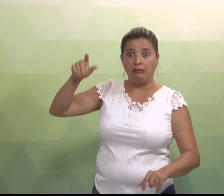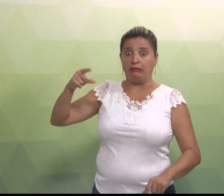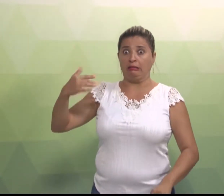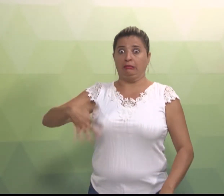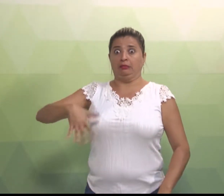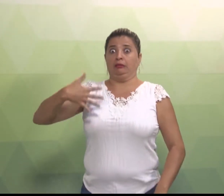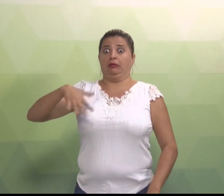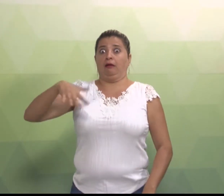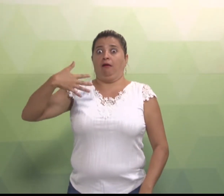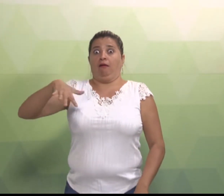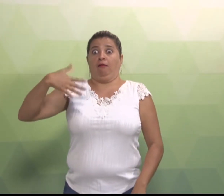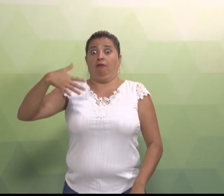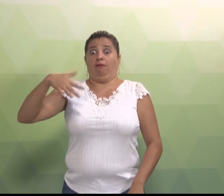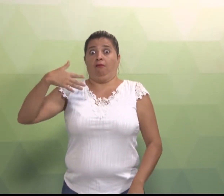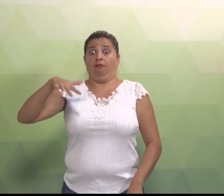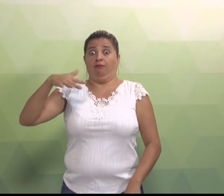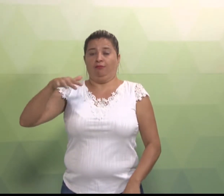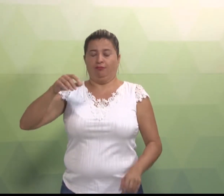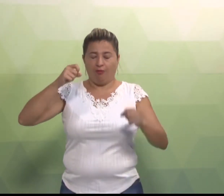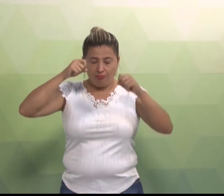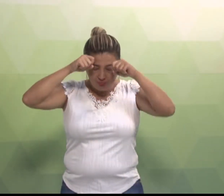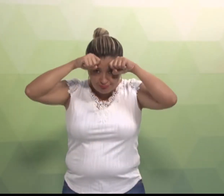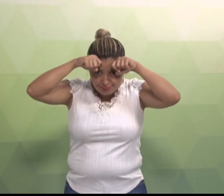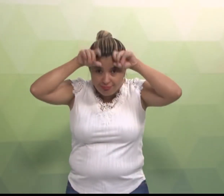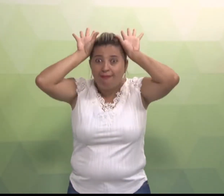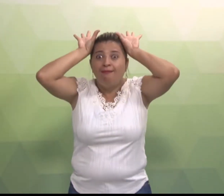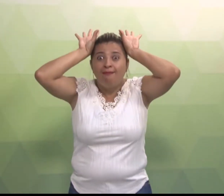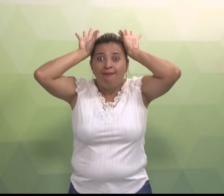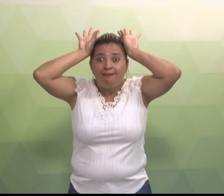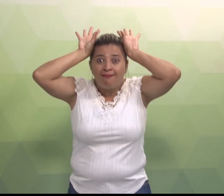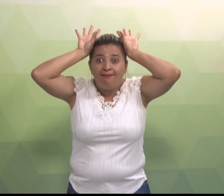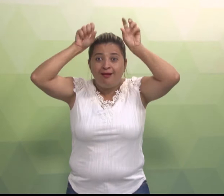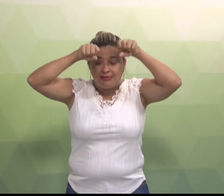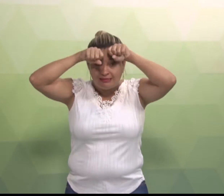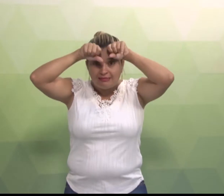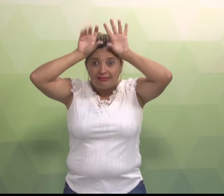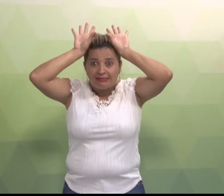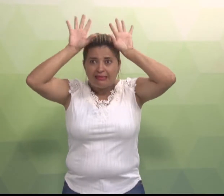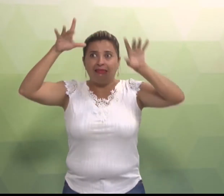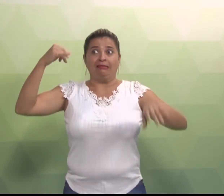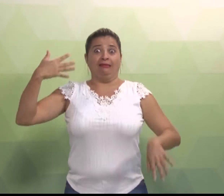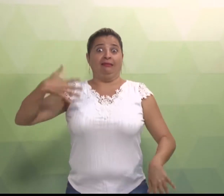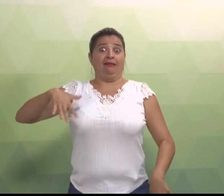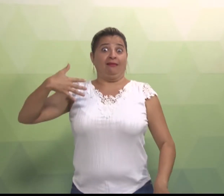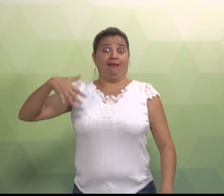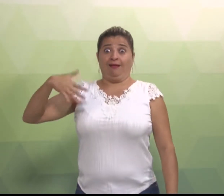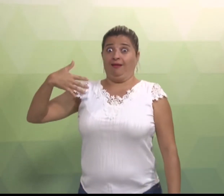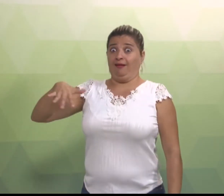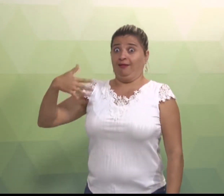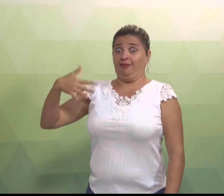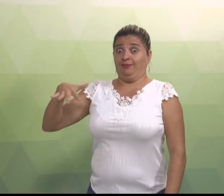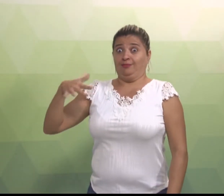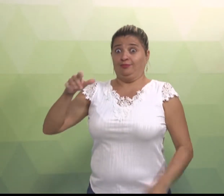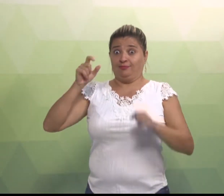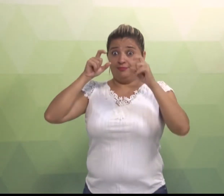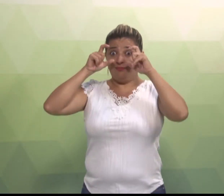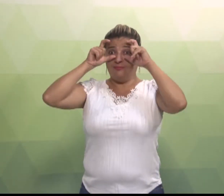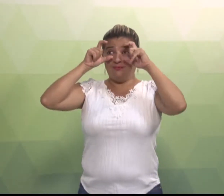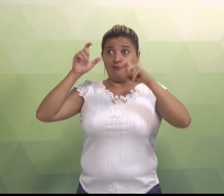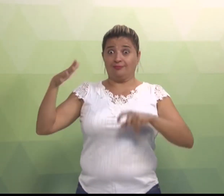é muito cara, né? Vejam aí o sinal, ó, minha expressão é caro. Olha o